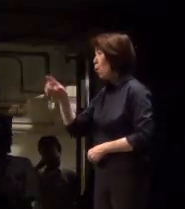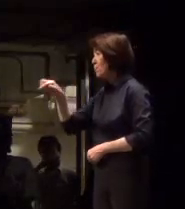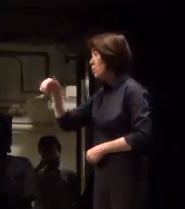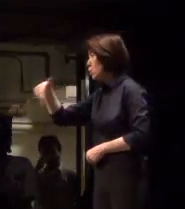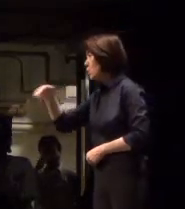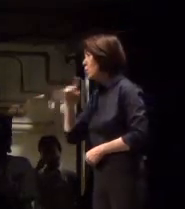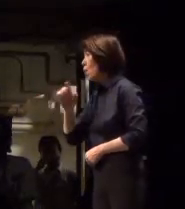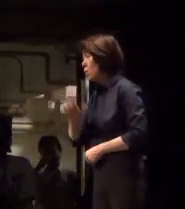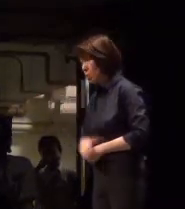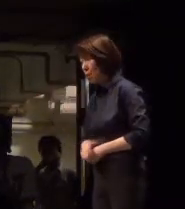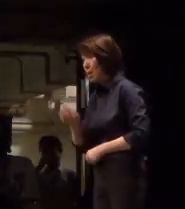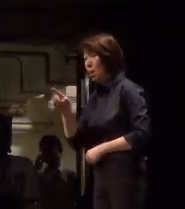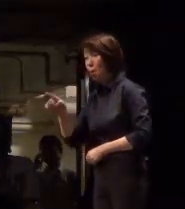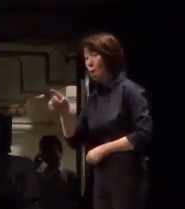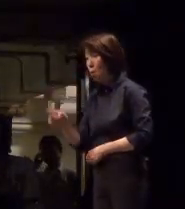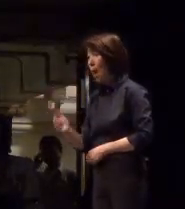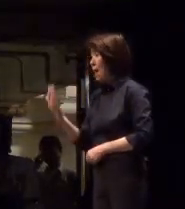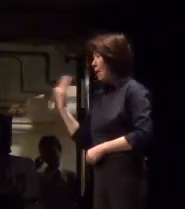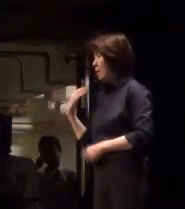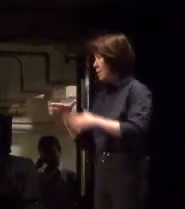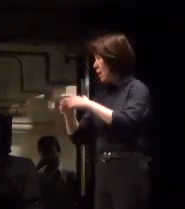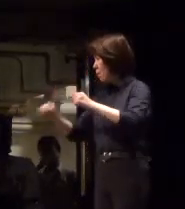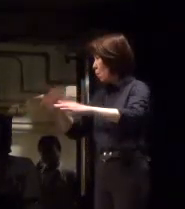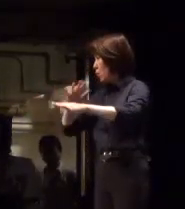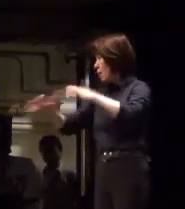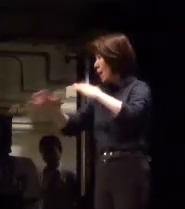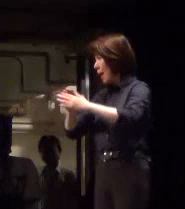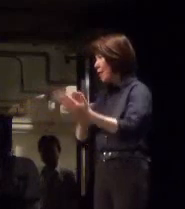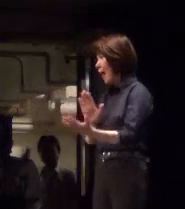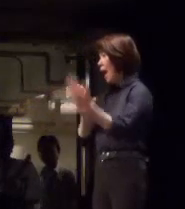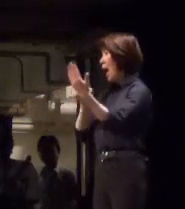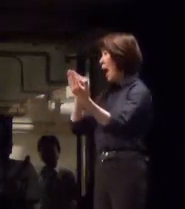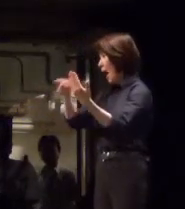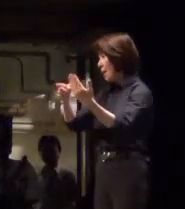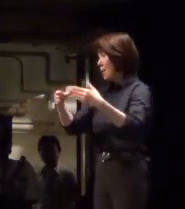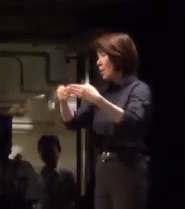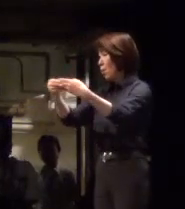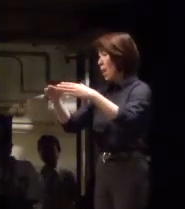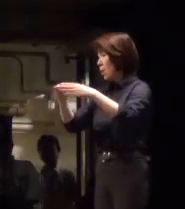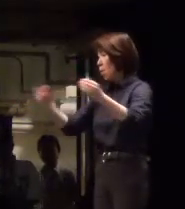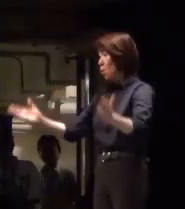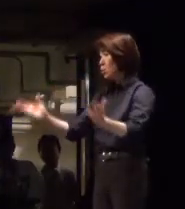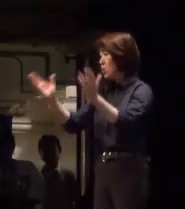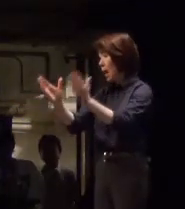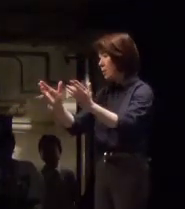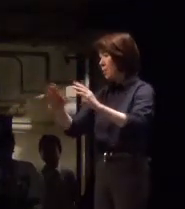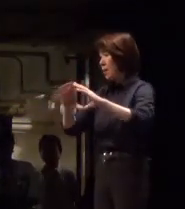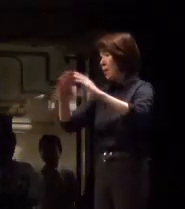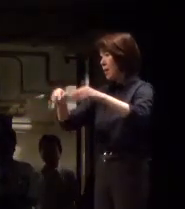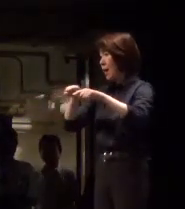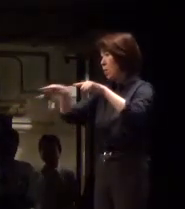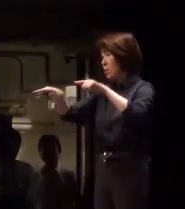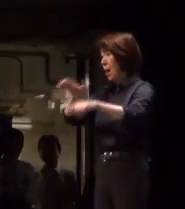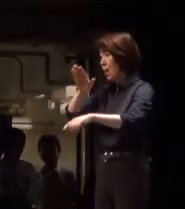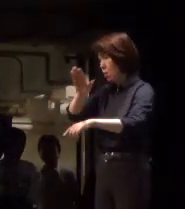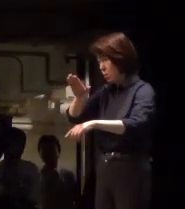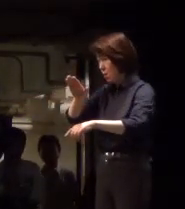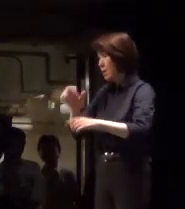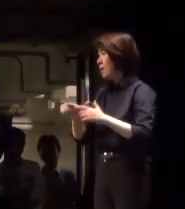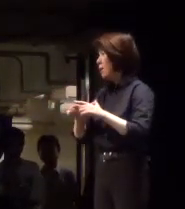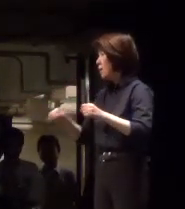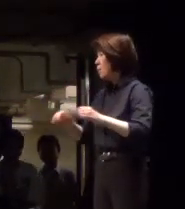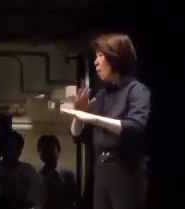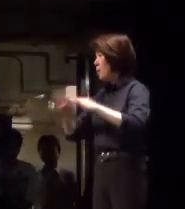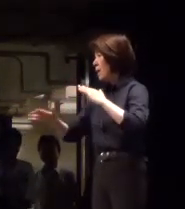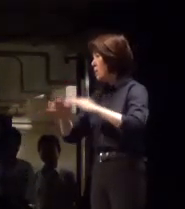かつて日本と戦った連合国が今世界を支配しているわけです。で、日本は戦争